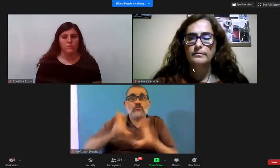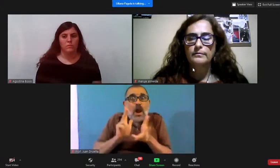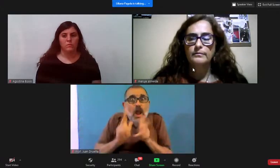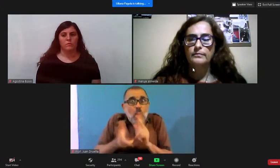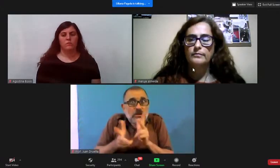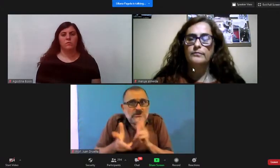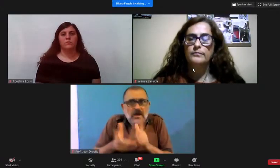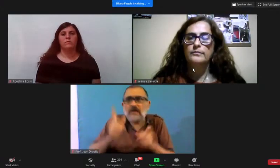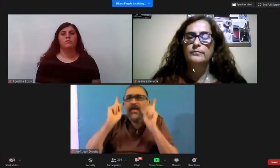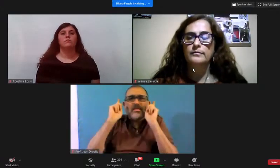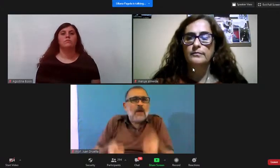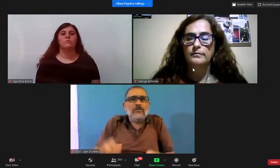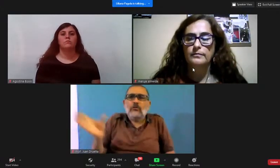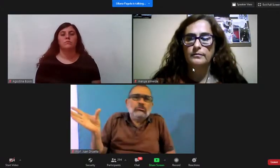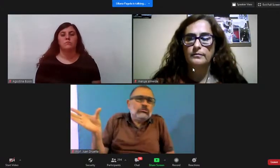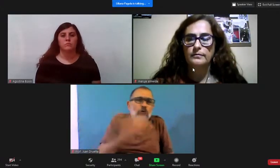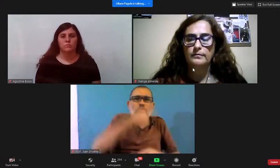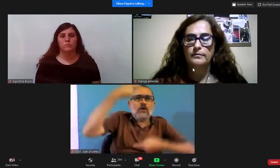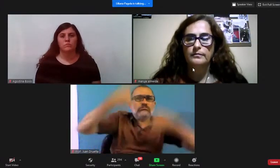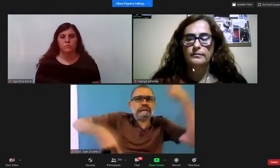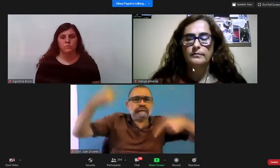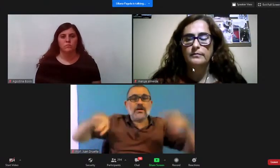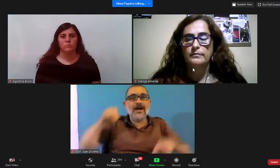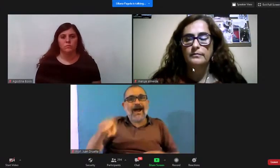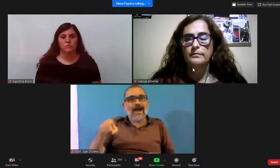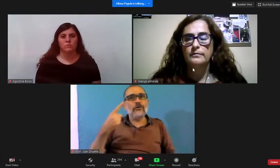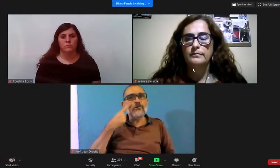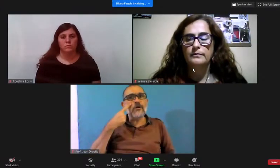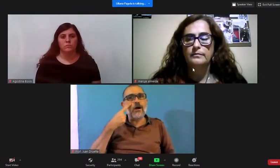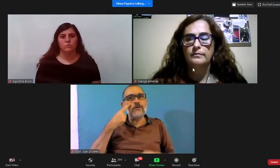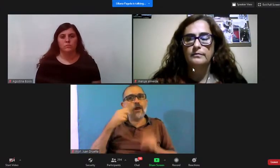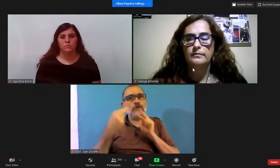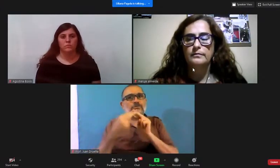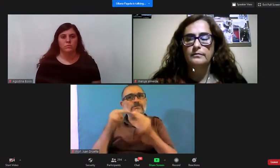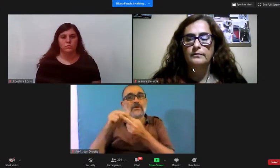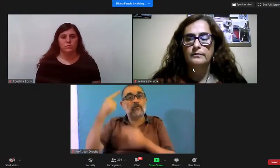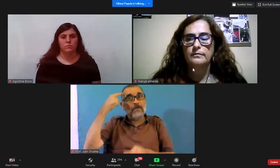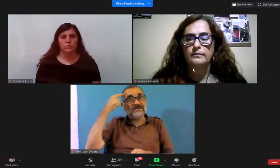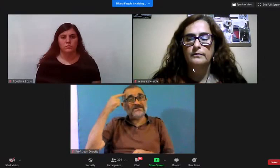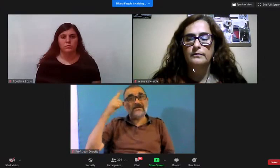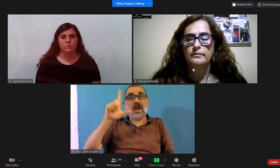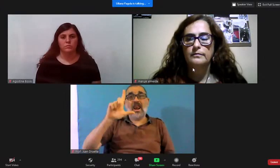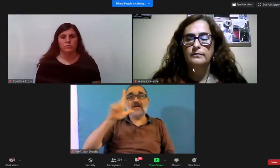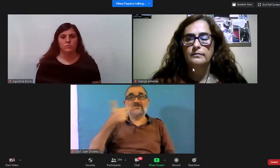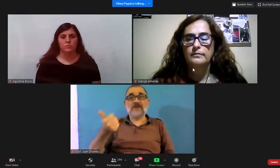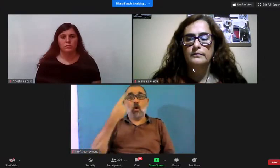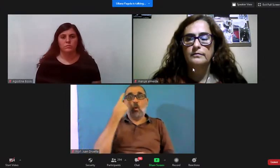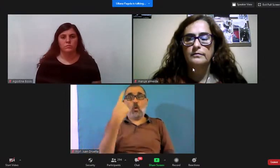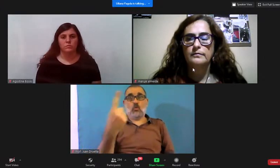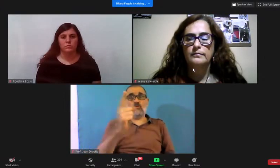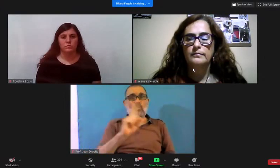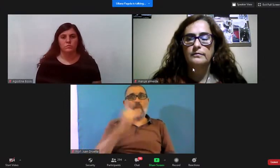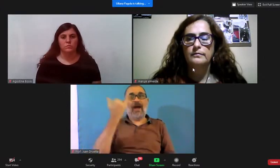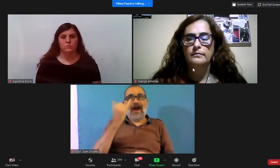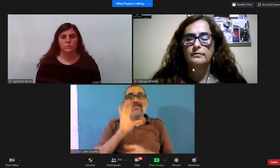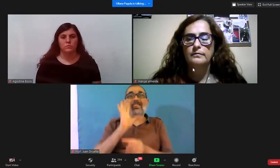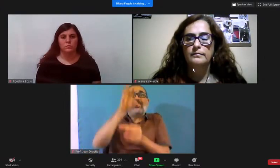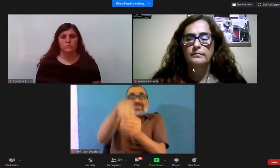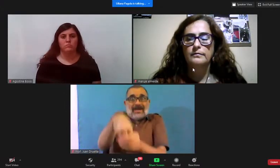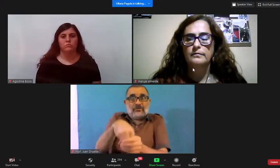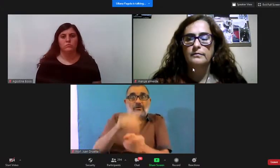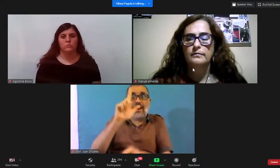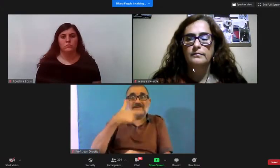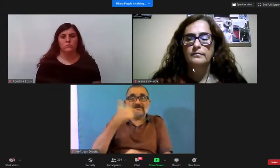de educación, diferentes formas, también hay diferencias en la propia lengua de señas argentina, hay modismos, entonces la posibilidad de